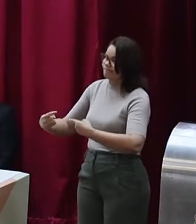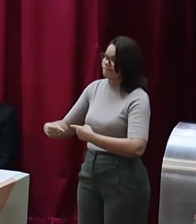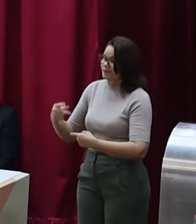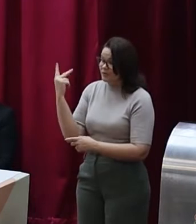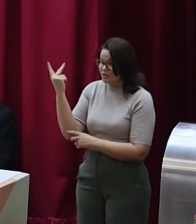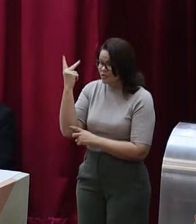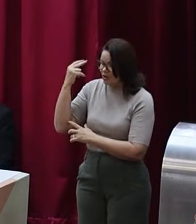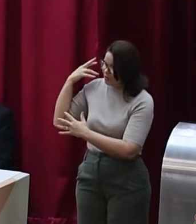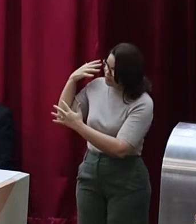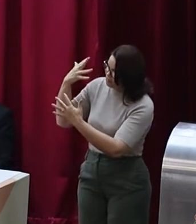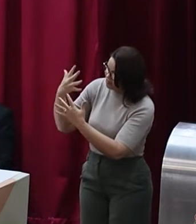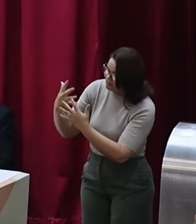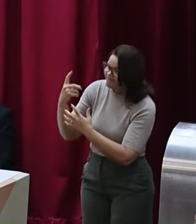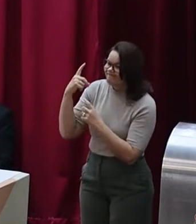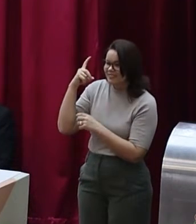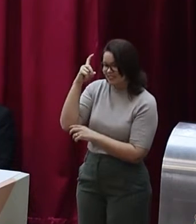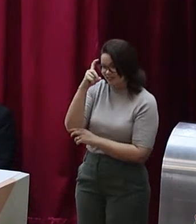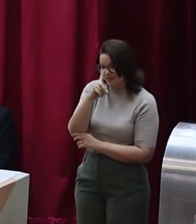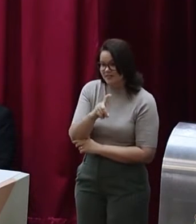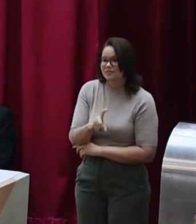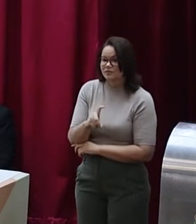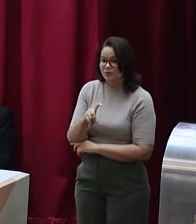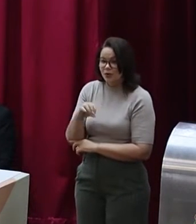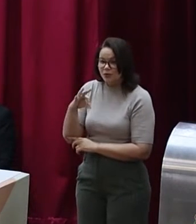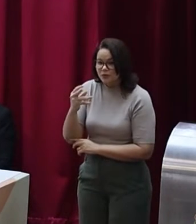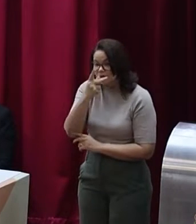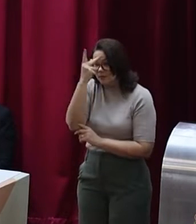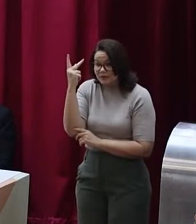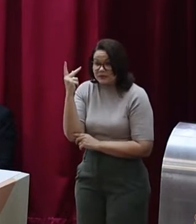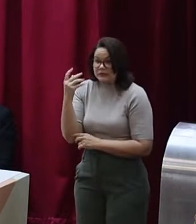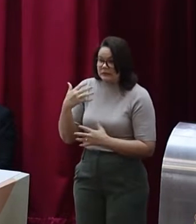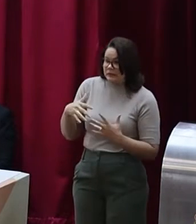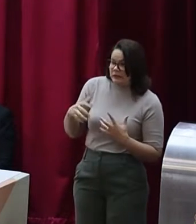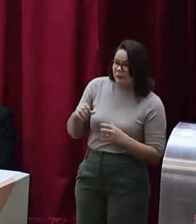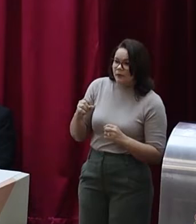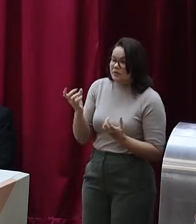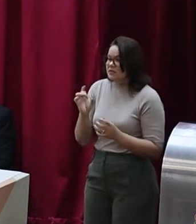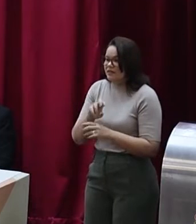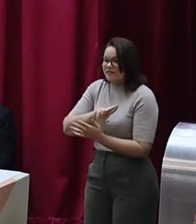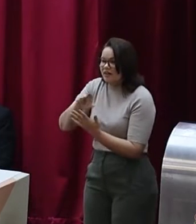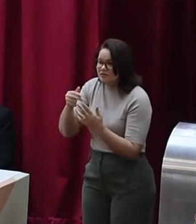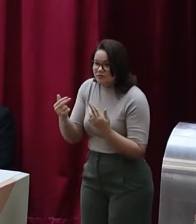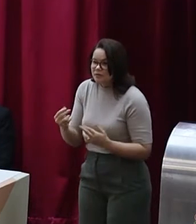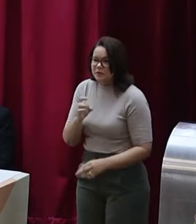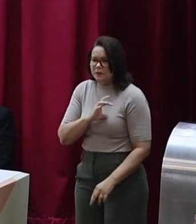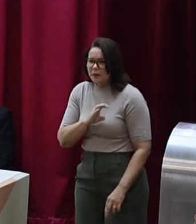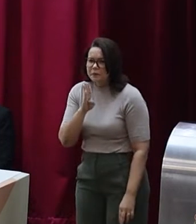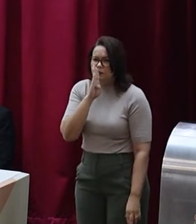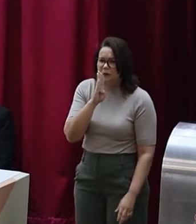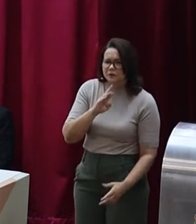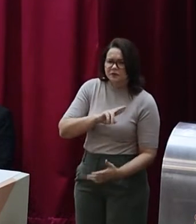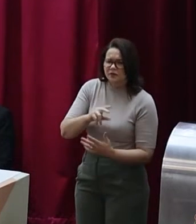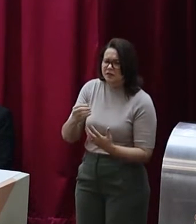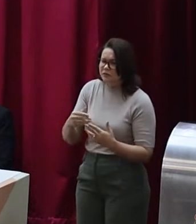sombrio, as reações das pessoas podem ser várias, né? Pode ser silêncio, pode ser medo, pode ser paralisia, e eu acompanho ativistas